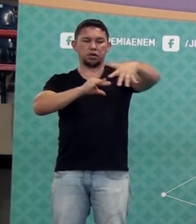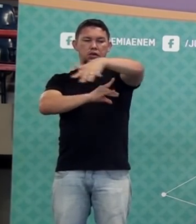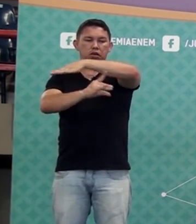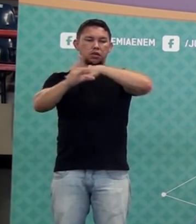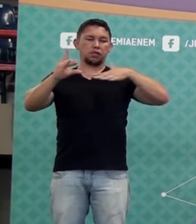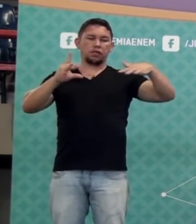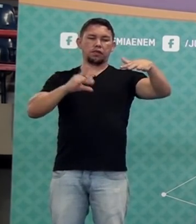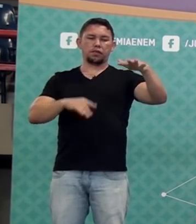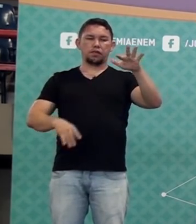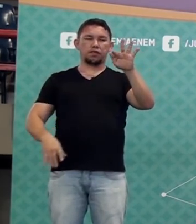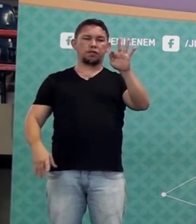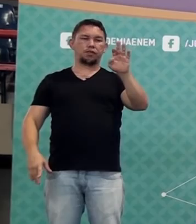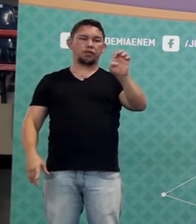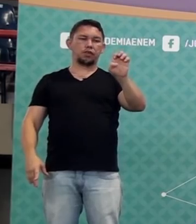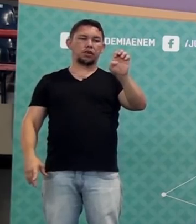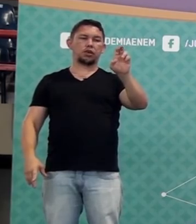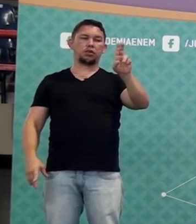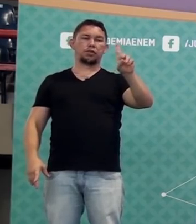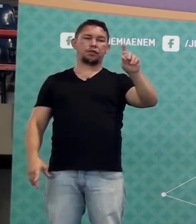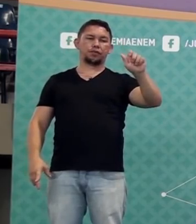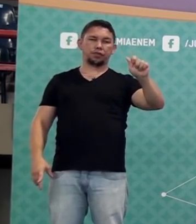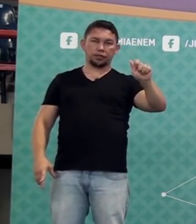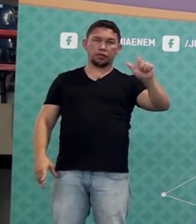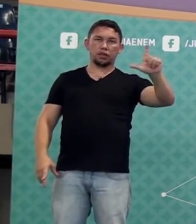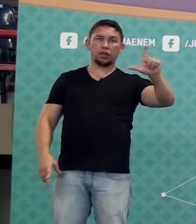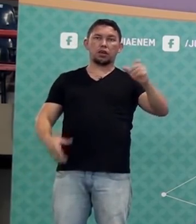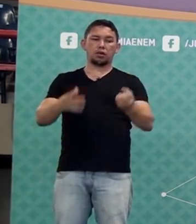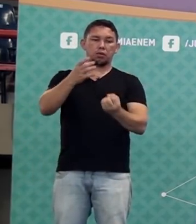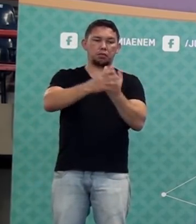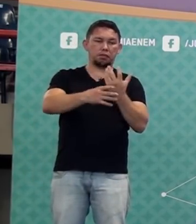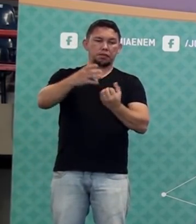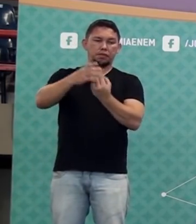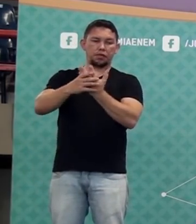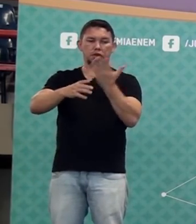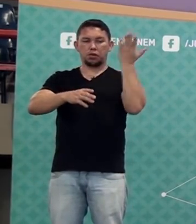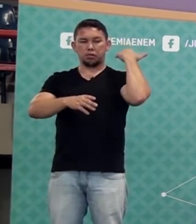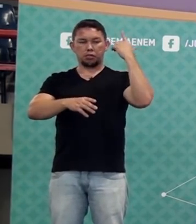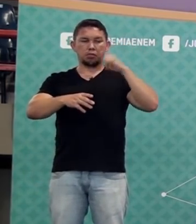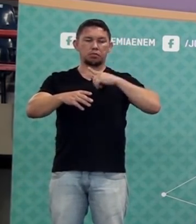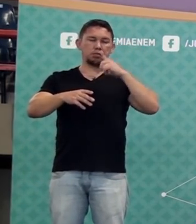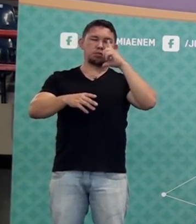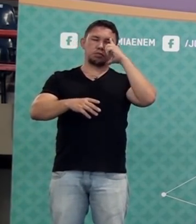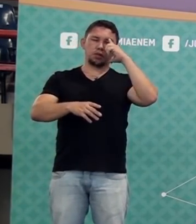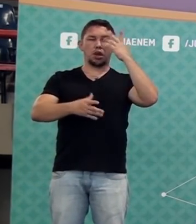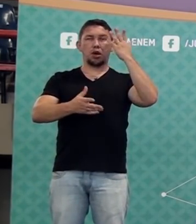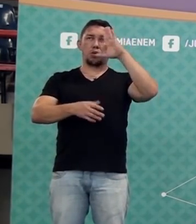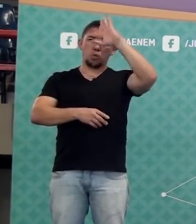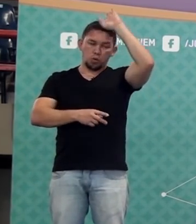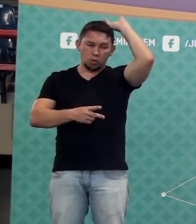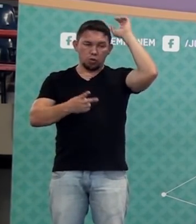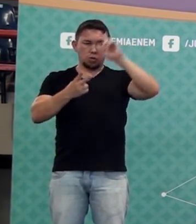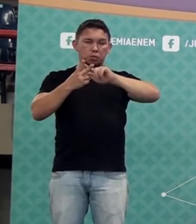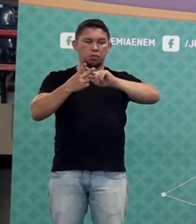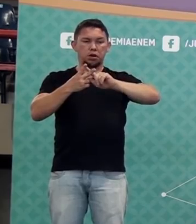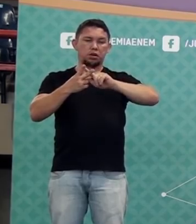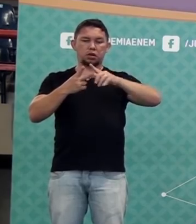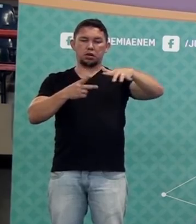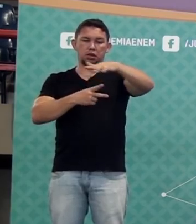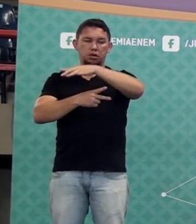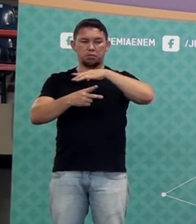aprenderam? Que na sociedade feudal que surgiu das instituições romanas e germânicas, que a terra era a